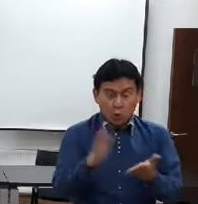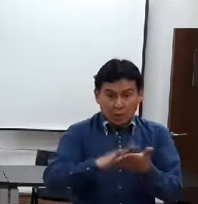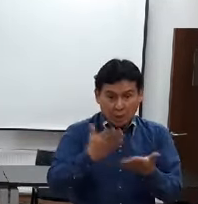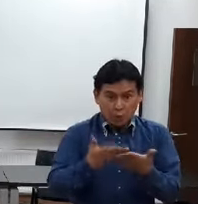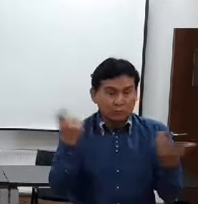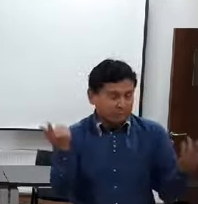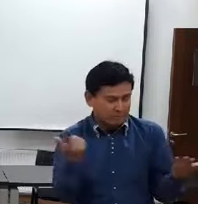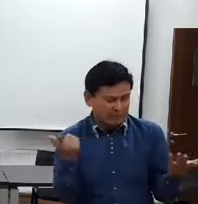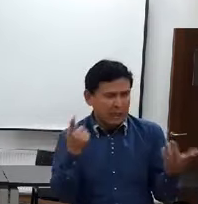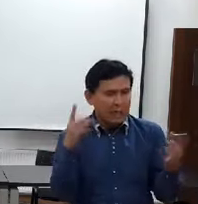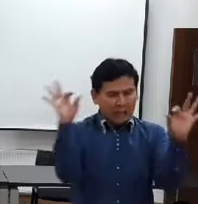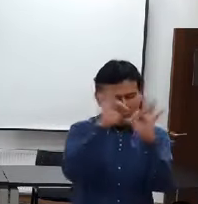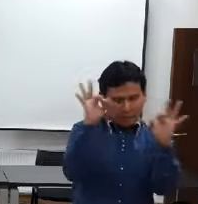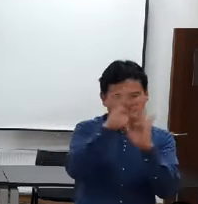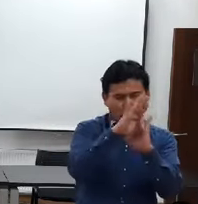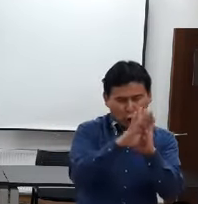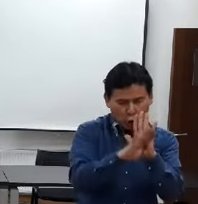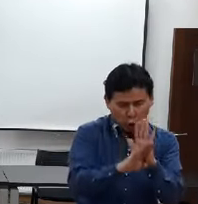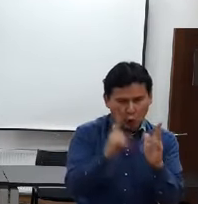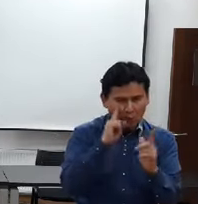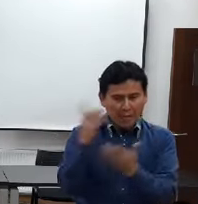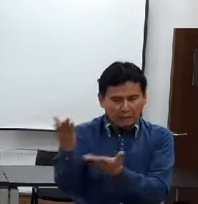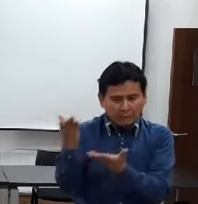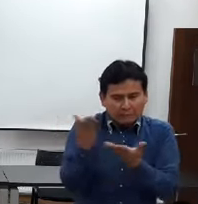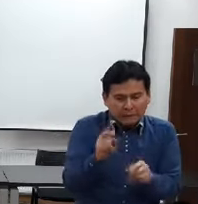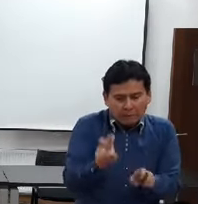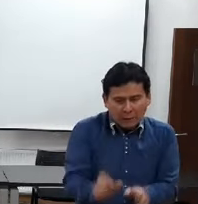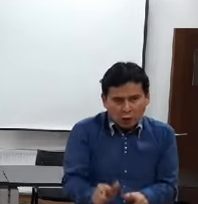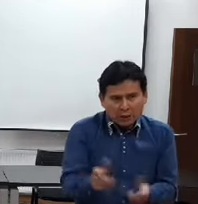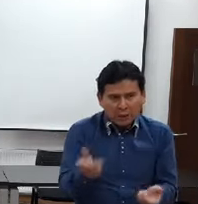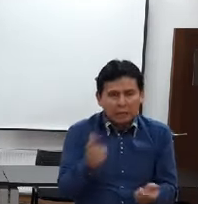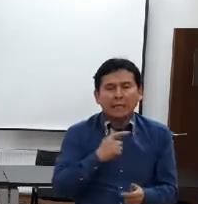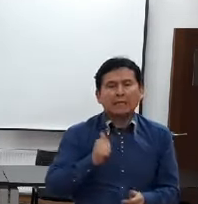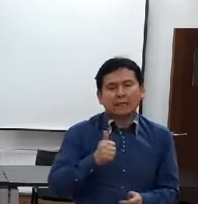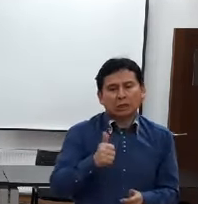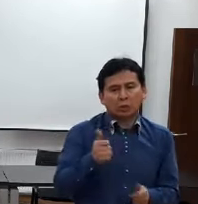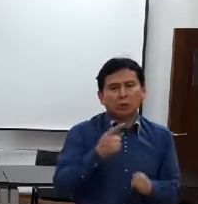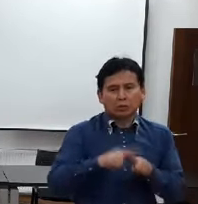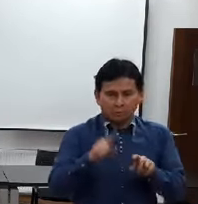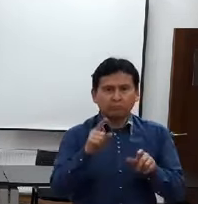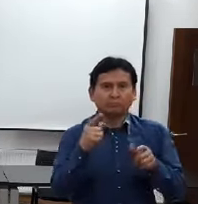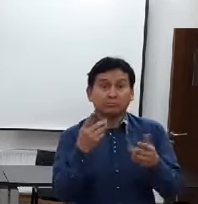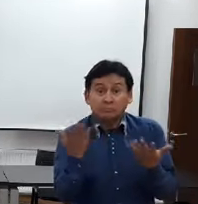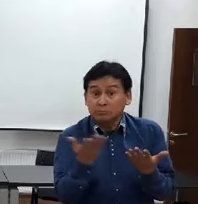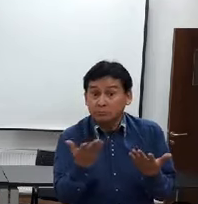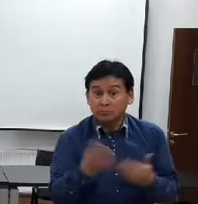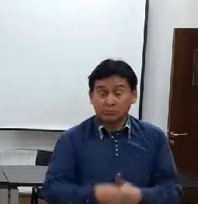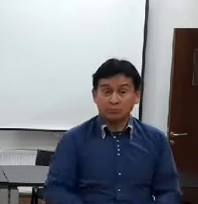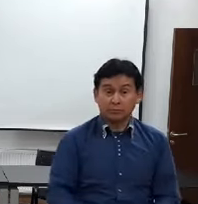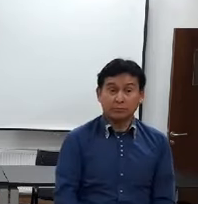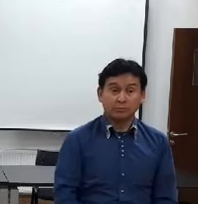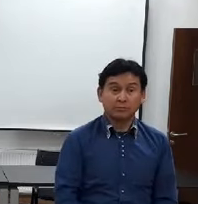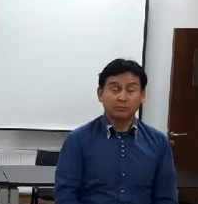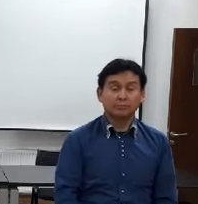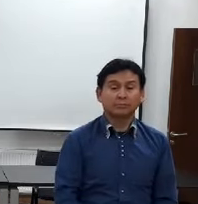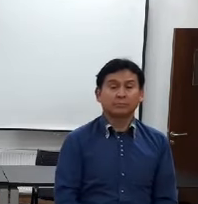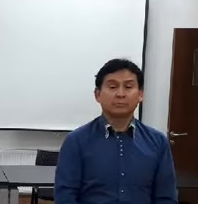les va a explicar un poco el protocolo para recibir a este paciente y el director del hospital y ahí pasamos a las preguntas. ¿Le parece? ¿Ya?